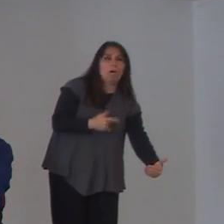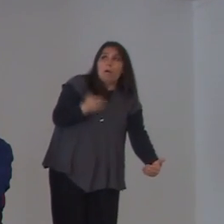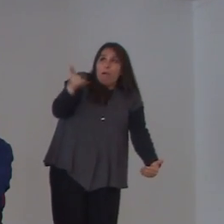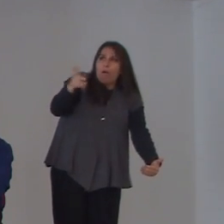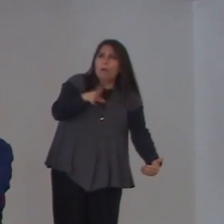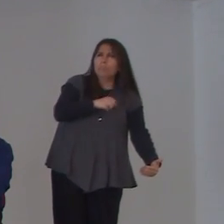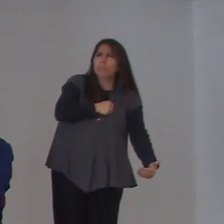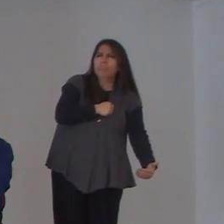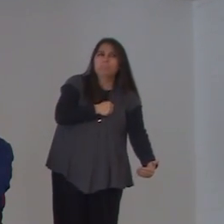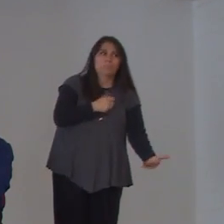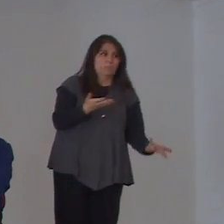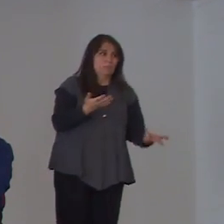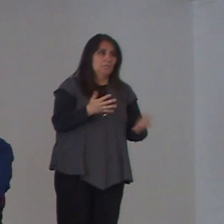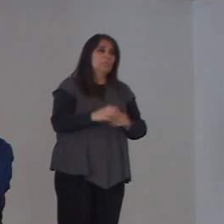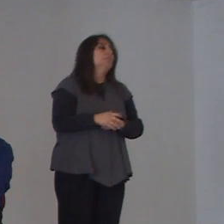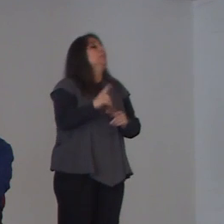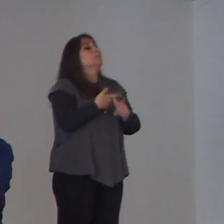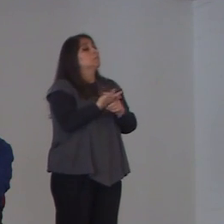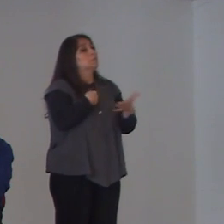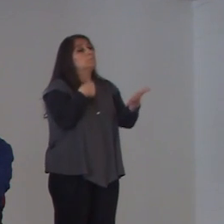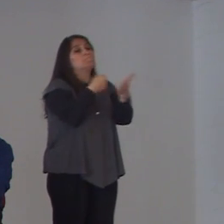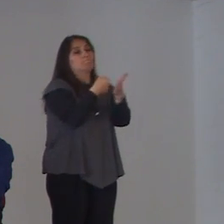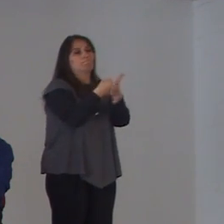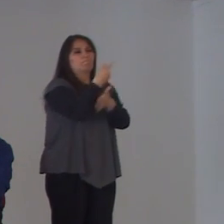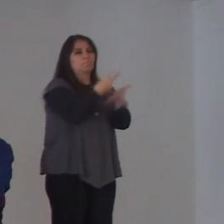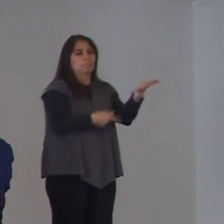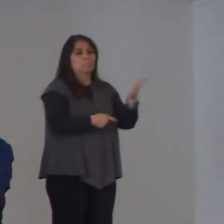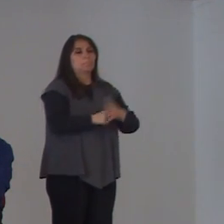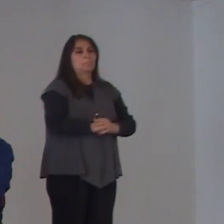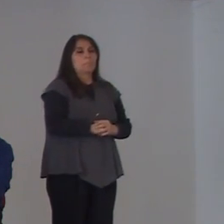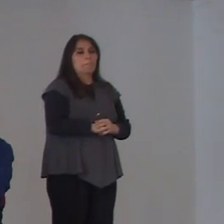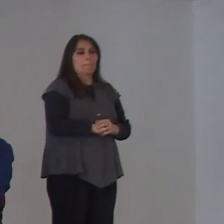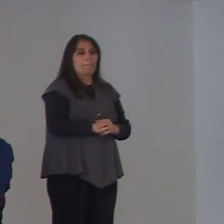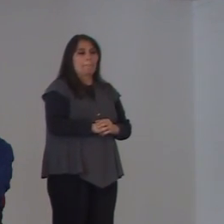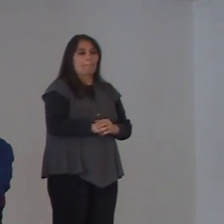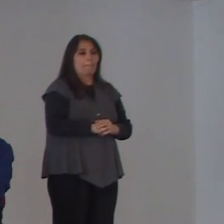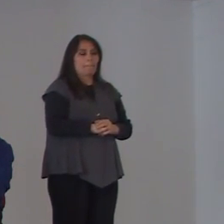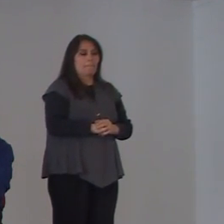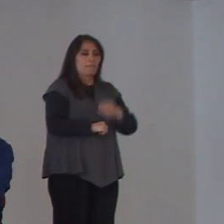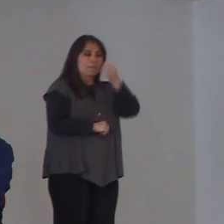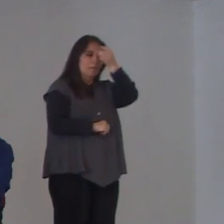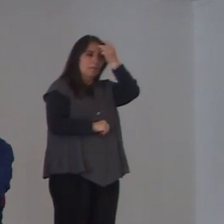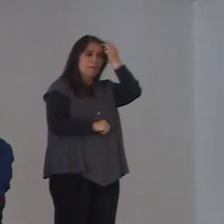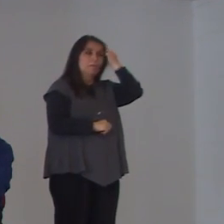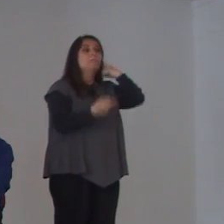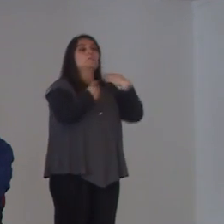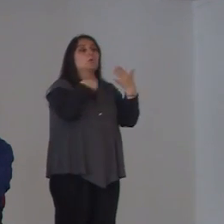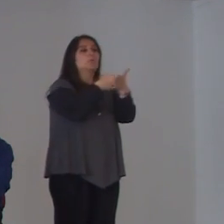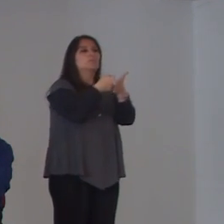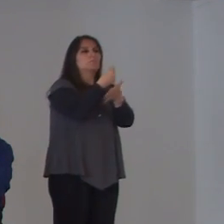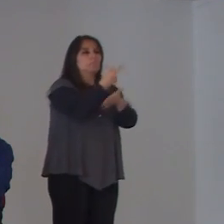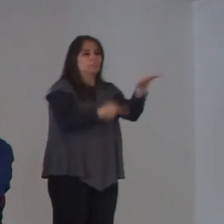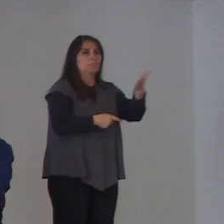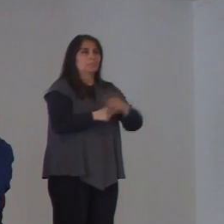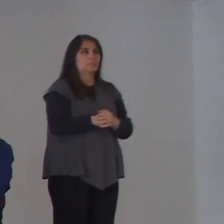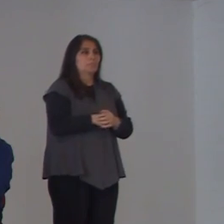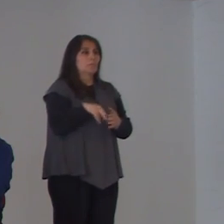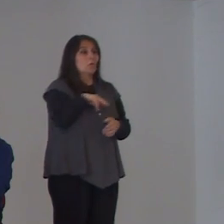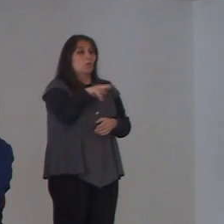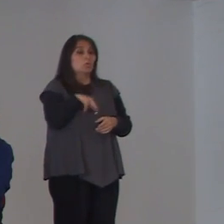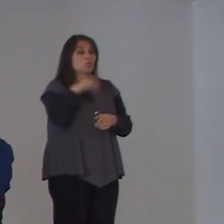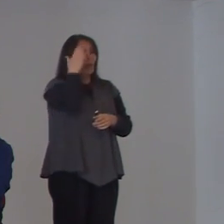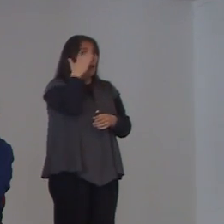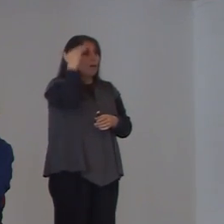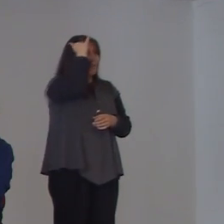Y en ese plano quiero insistir un poco en que quienes estamos en el mundo académico